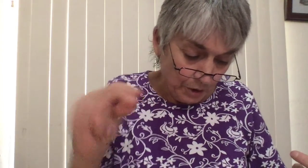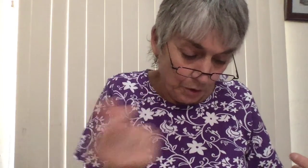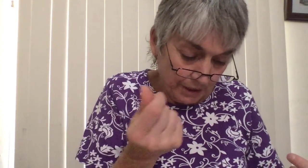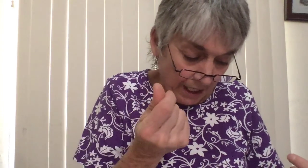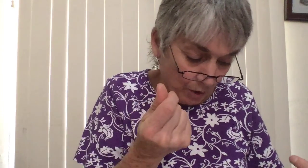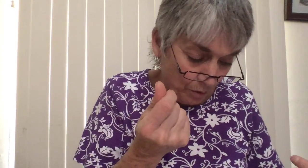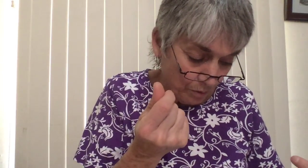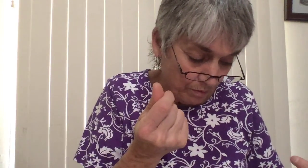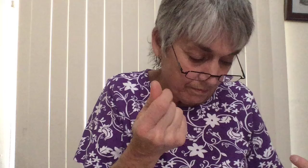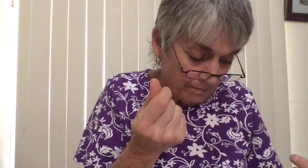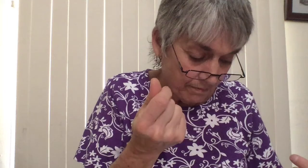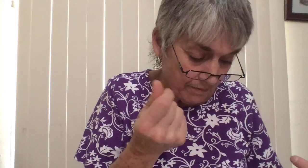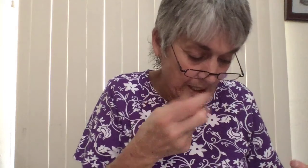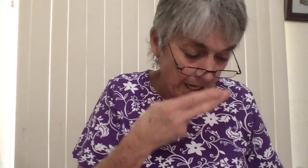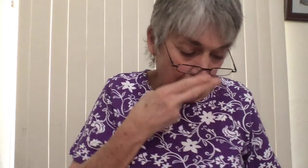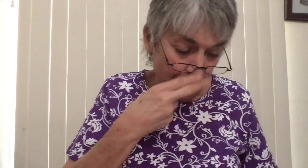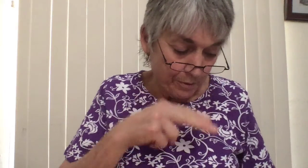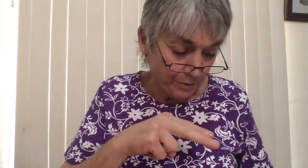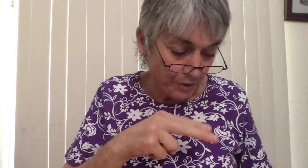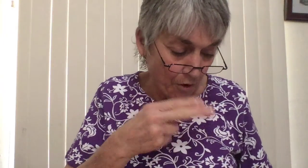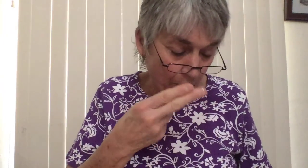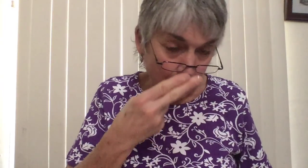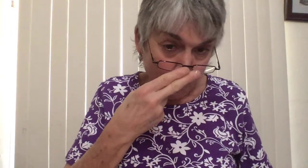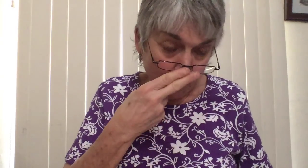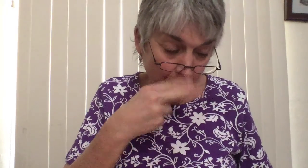Tout à coup, amusant,